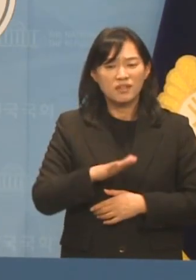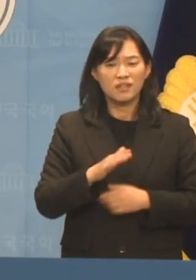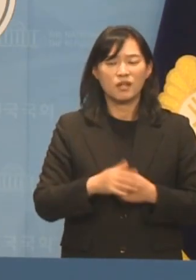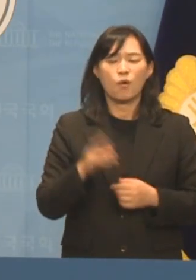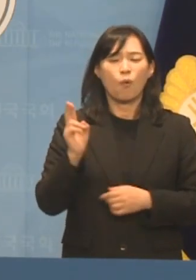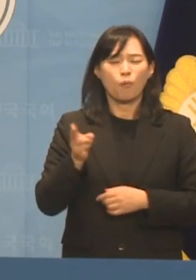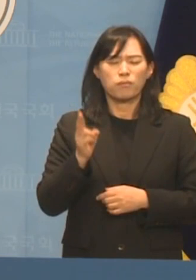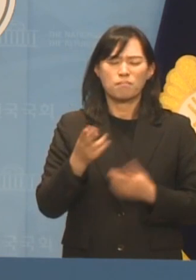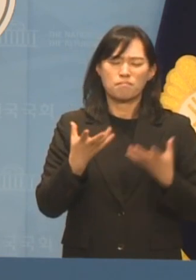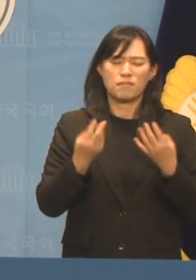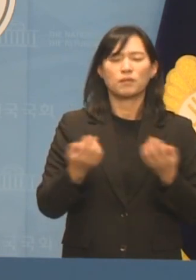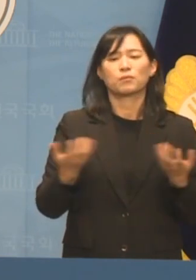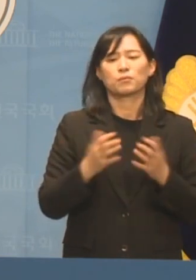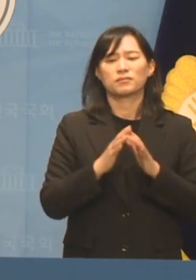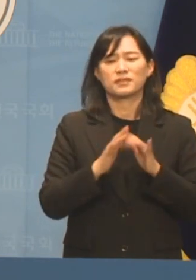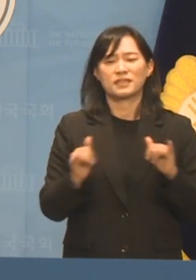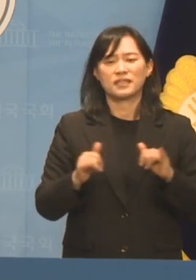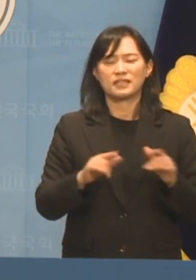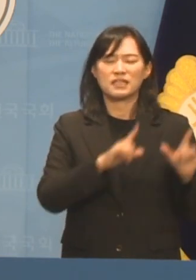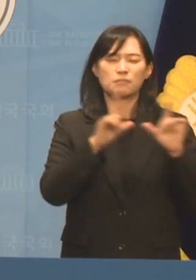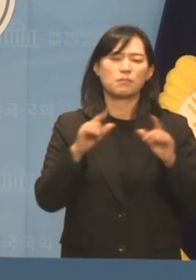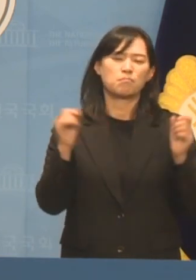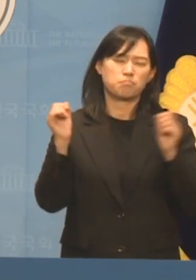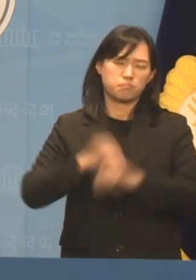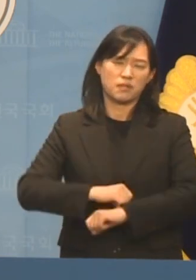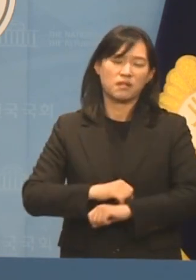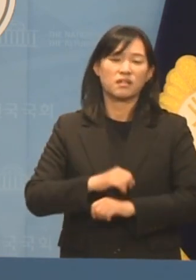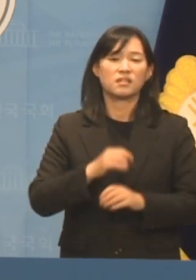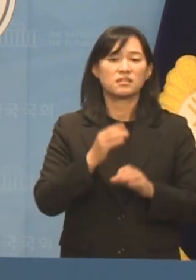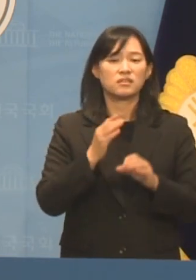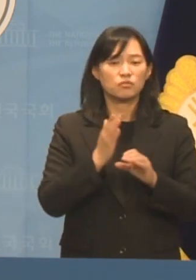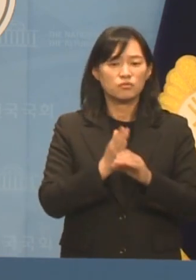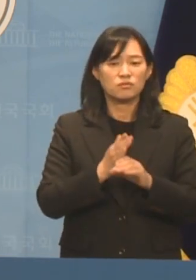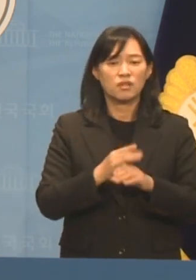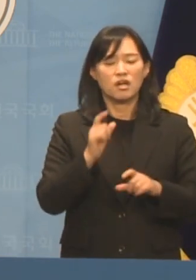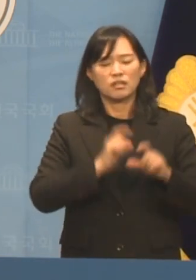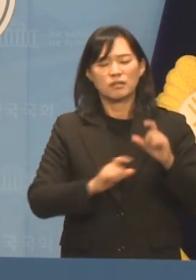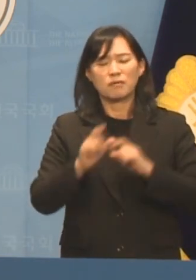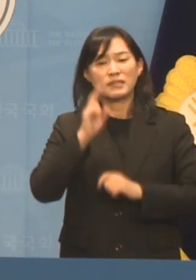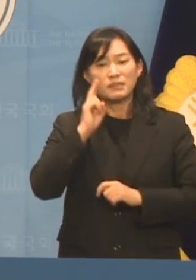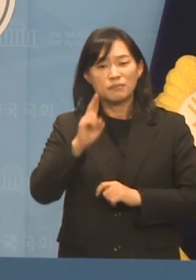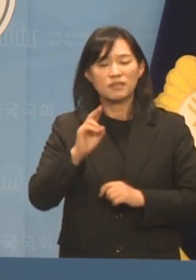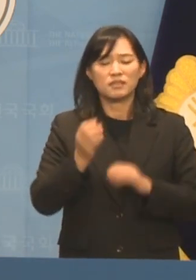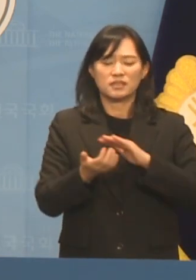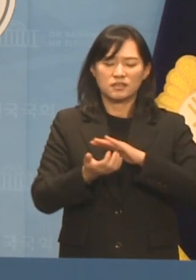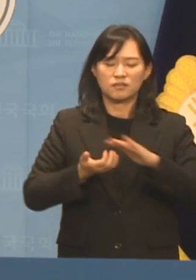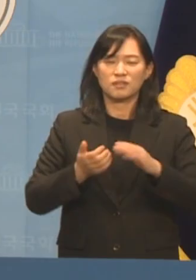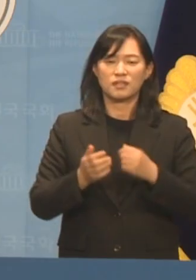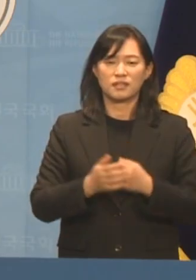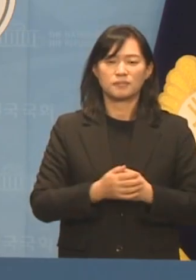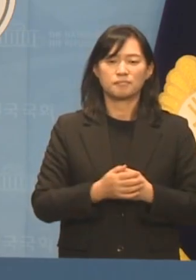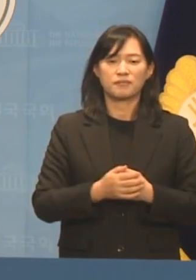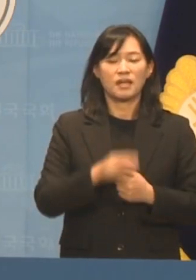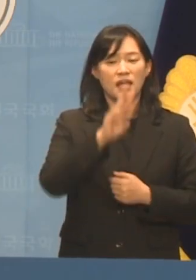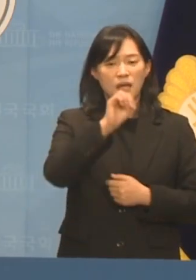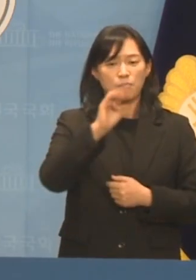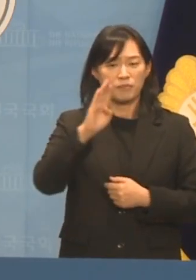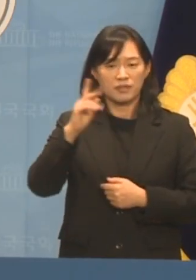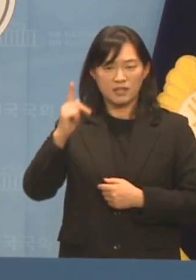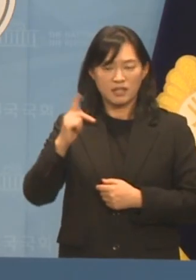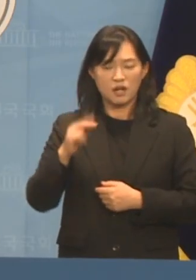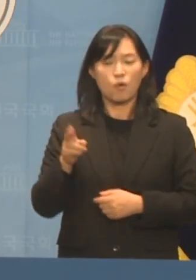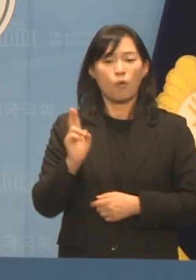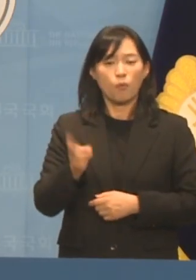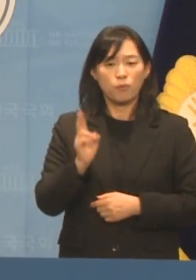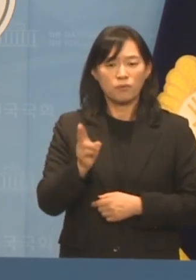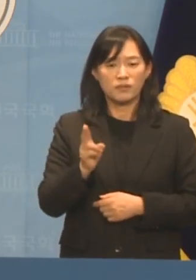수많은 노동자들의 삶을 무너뜨리려 하고 있습니다. 이 사태가 더 커지기 전에 악취 투기 자본 MBK가